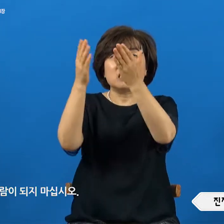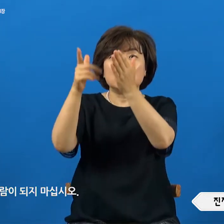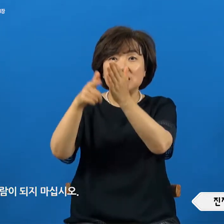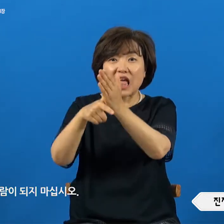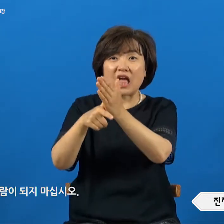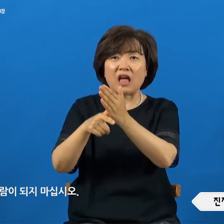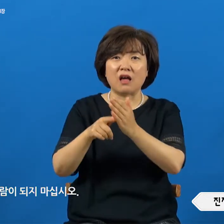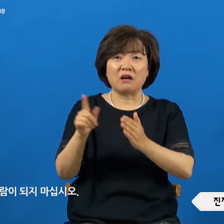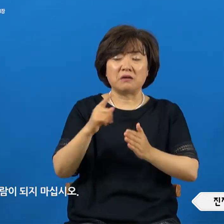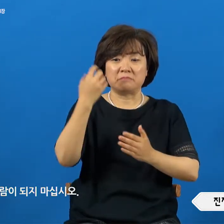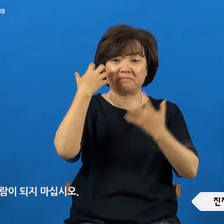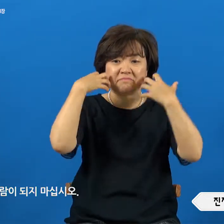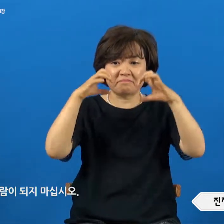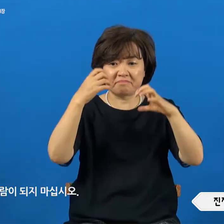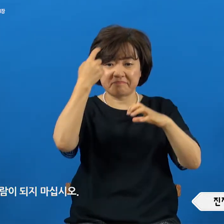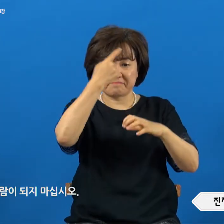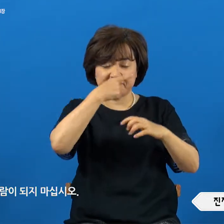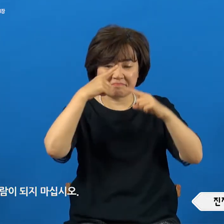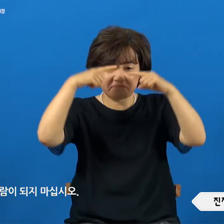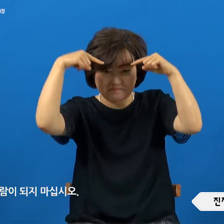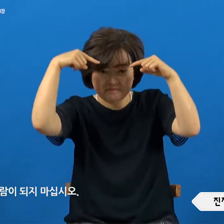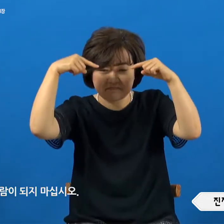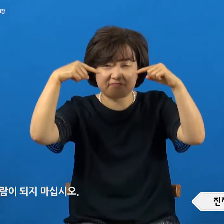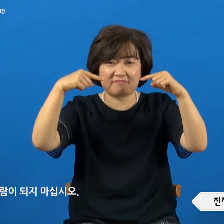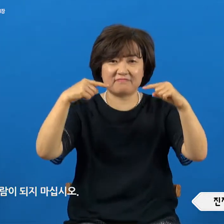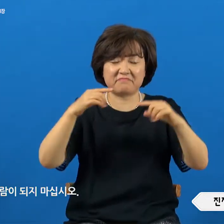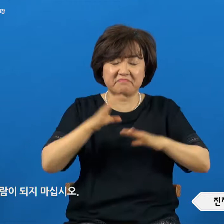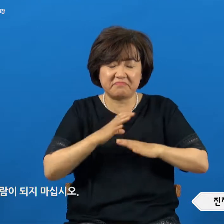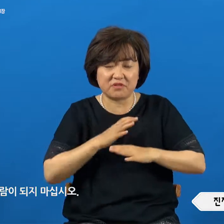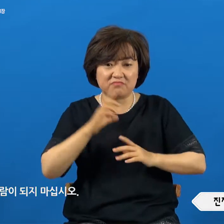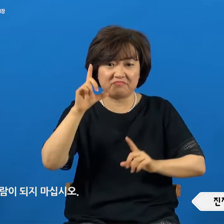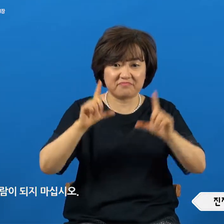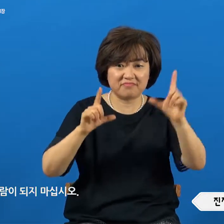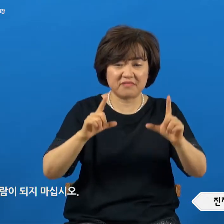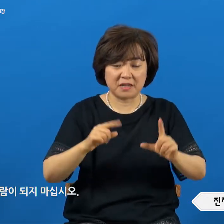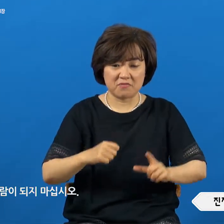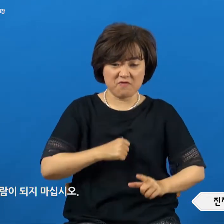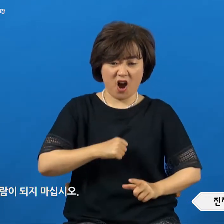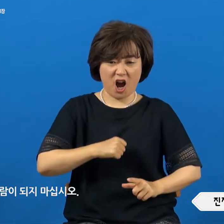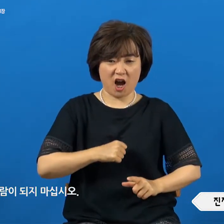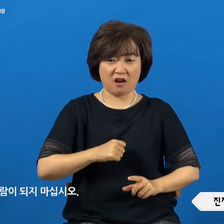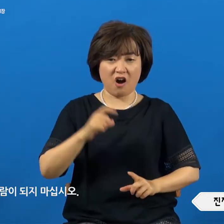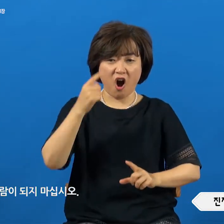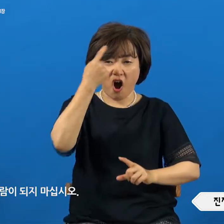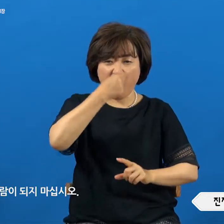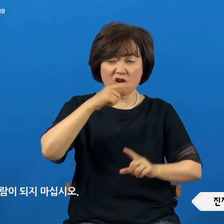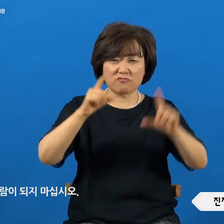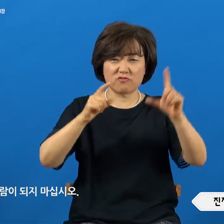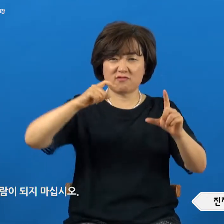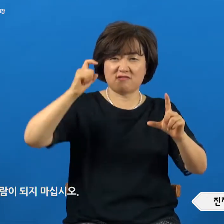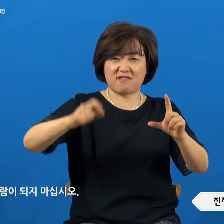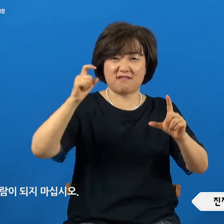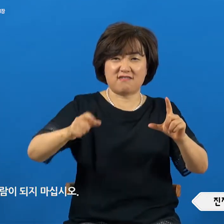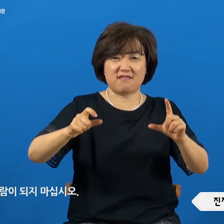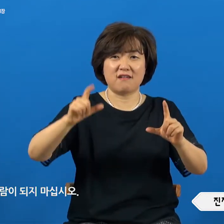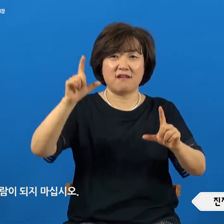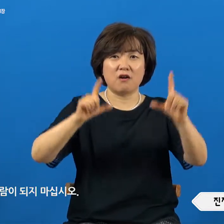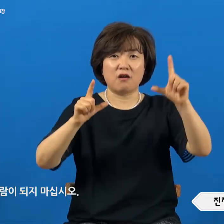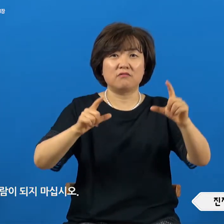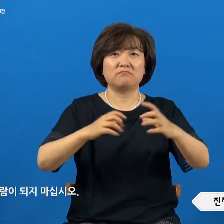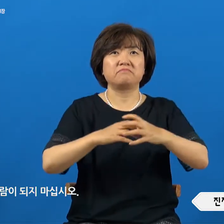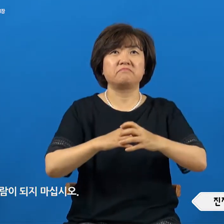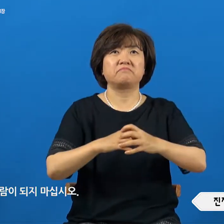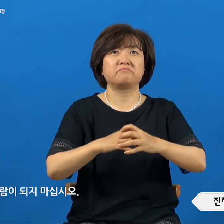왜 그렇게 무서운 모습을 하고 있는지 모릅니다. 몹시 화가 난 것처럼 굳은 얼굴로 있는